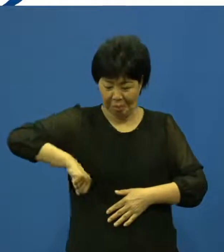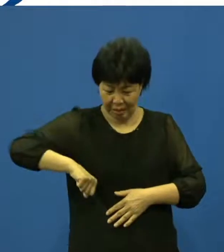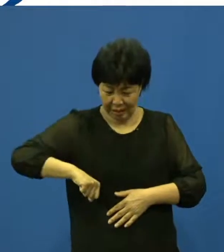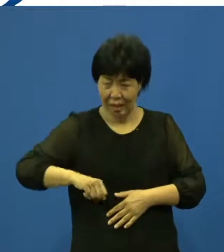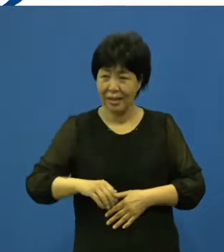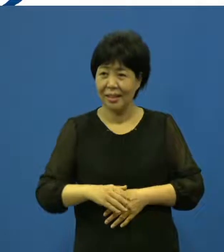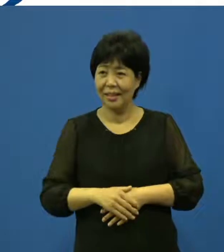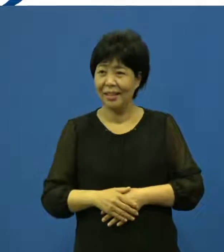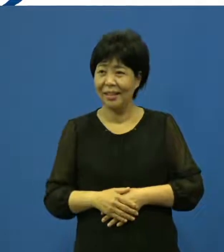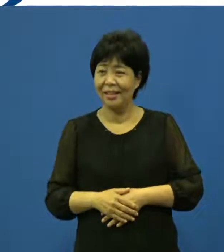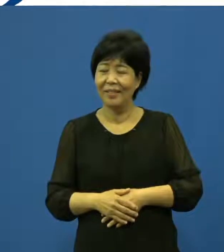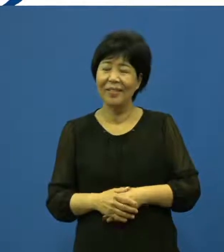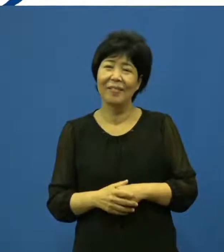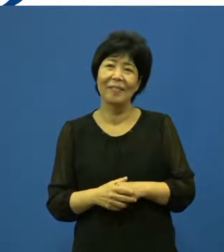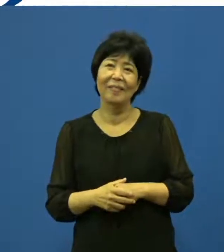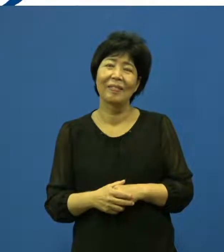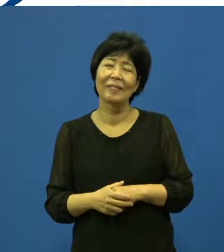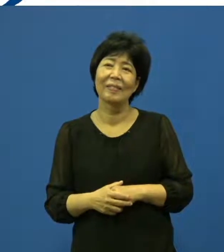사이는 끝난 겁니다.